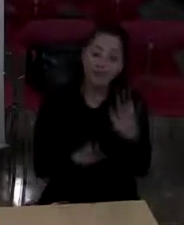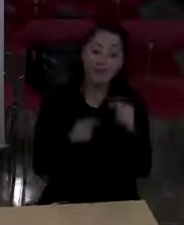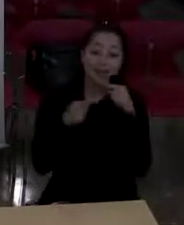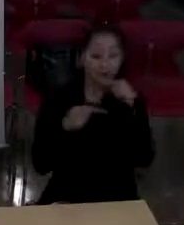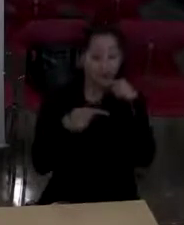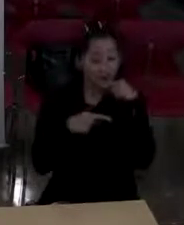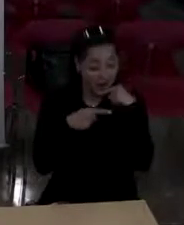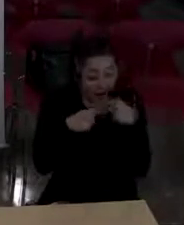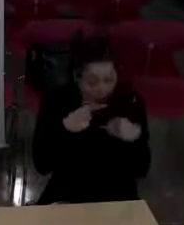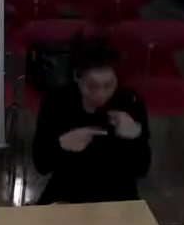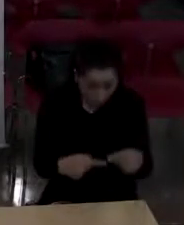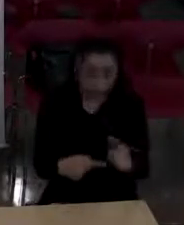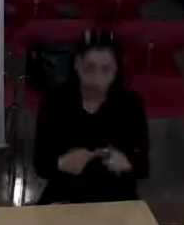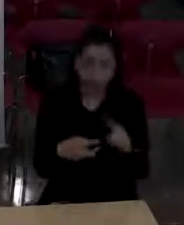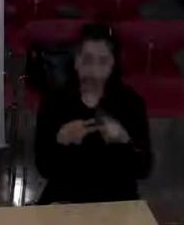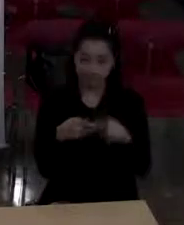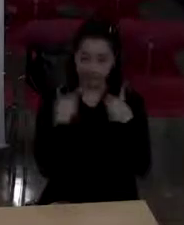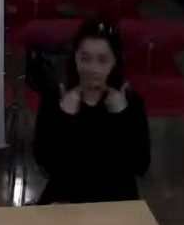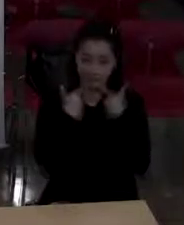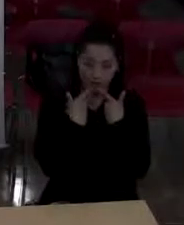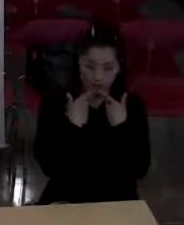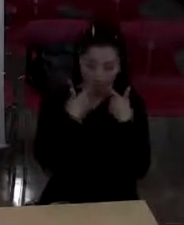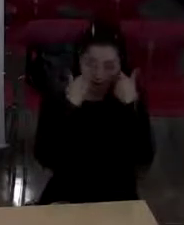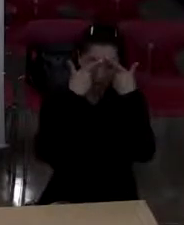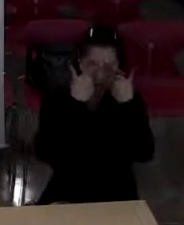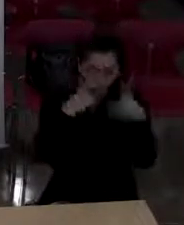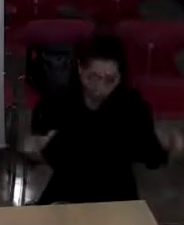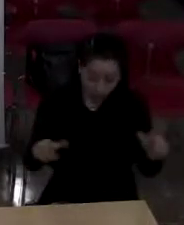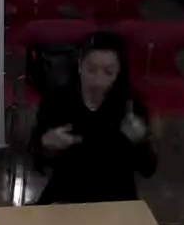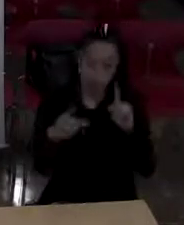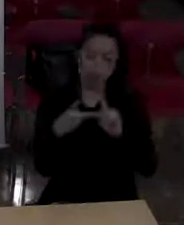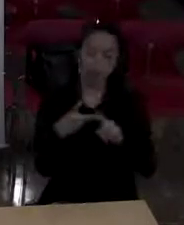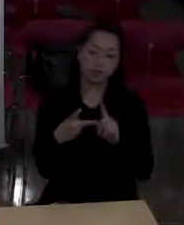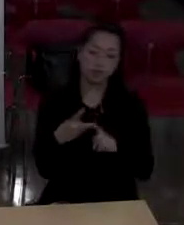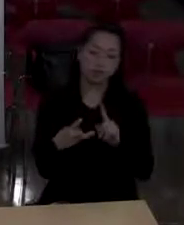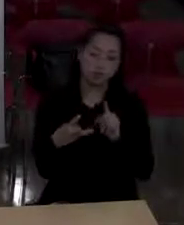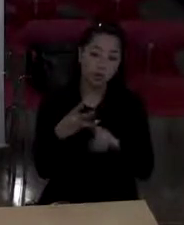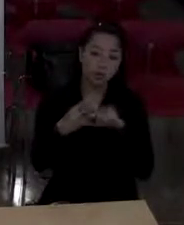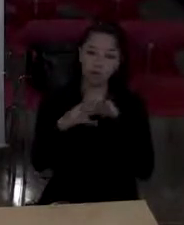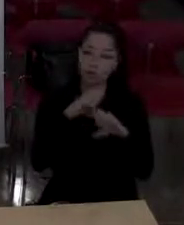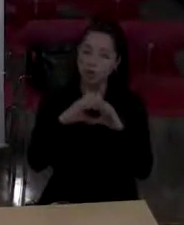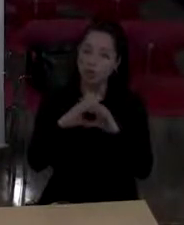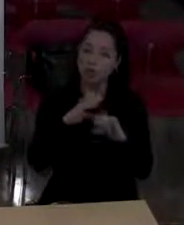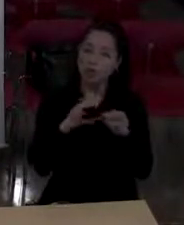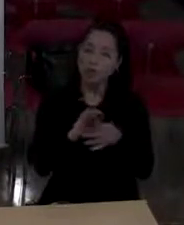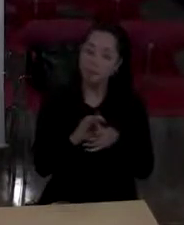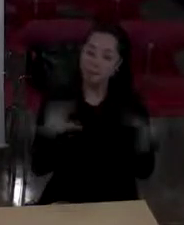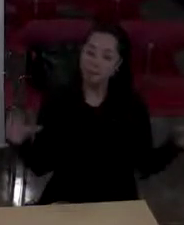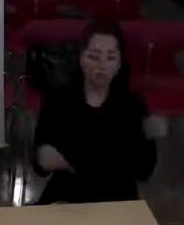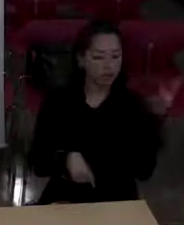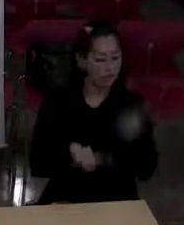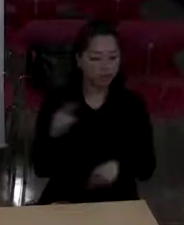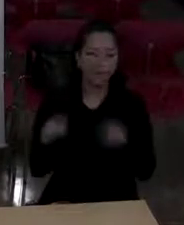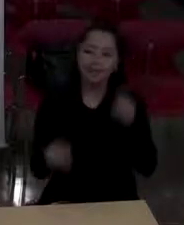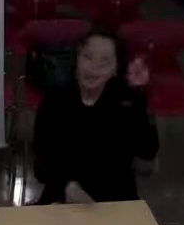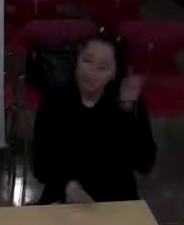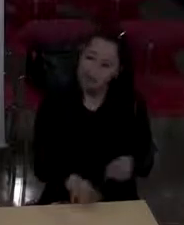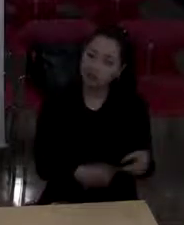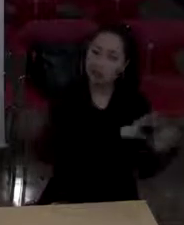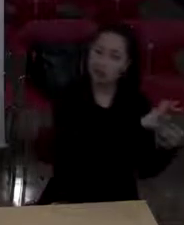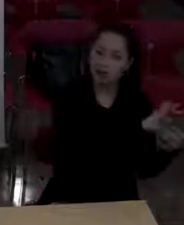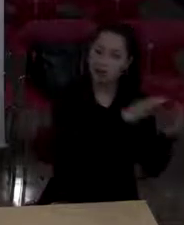la comunicación se entrelazan, asimismo estos 3 componentes se entrelazan para la producción de esa competencia comunicativa. Entonces